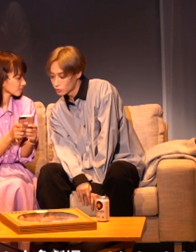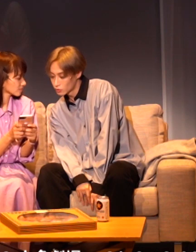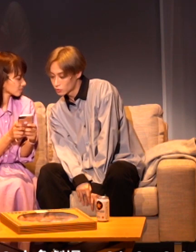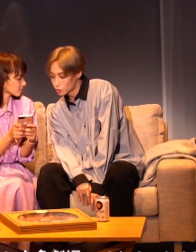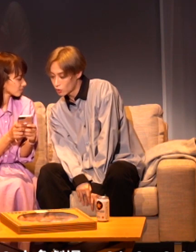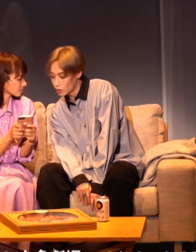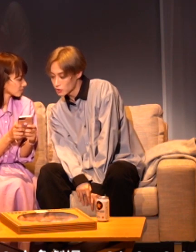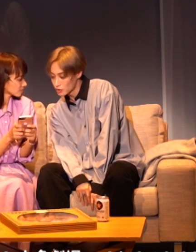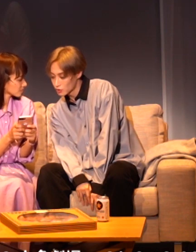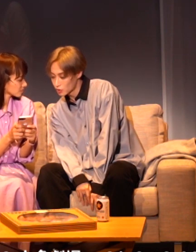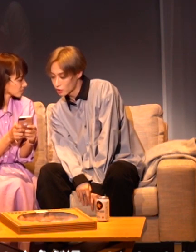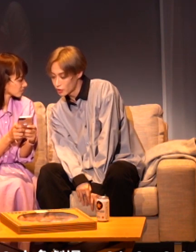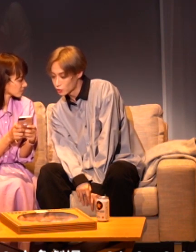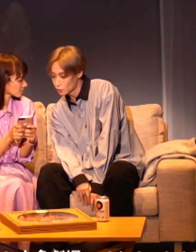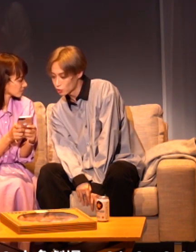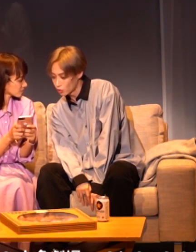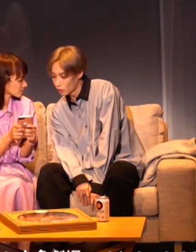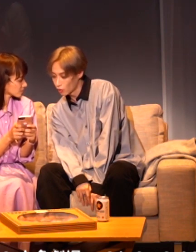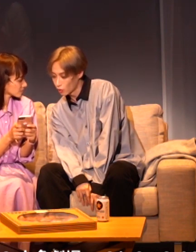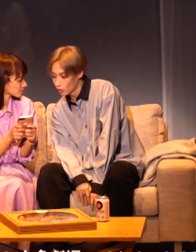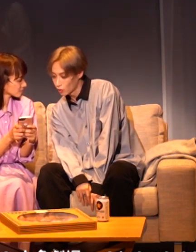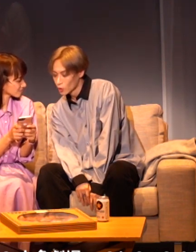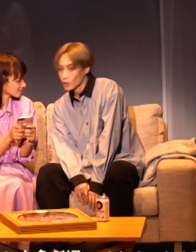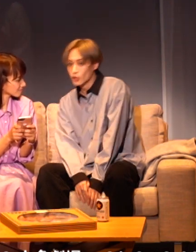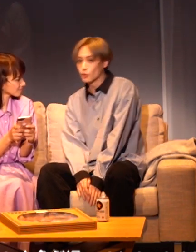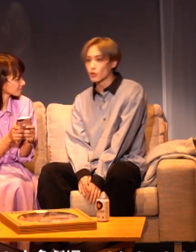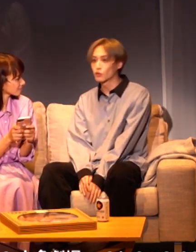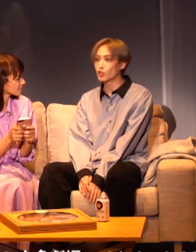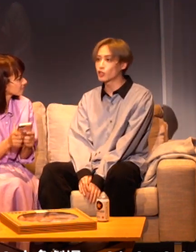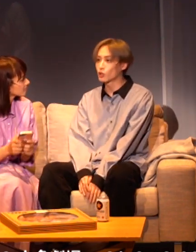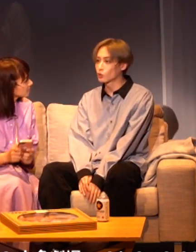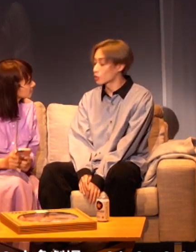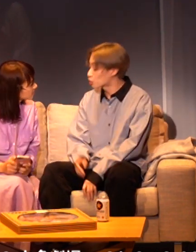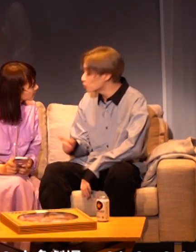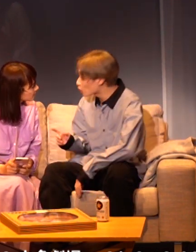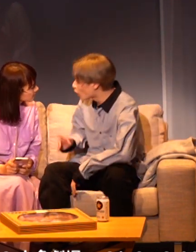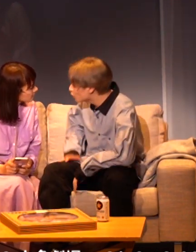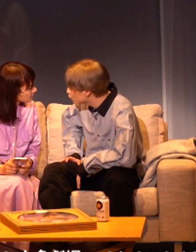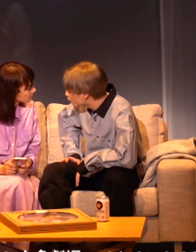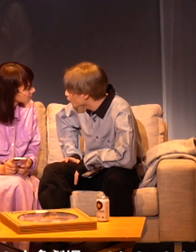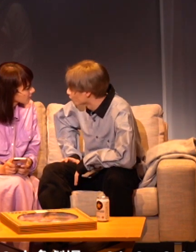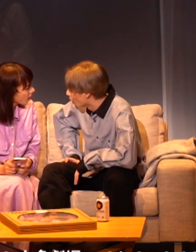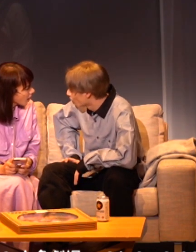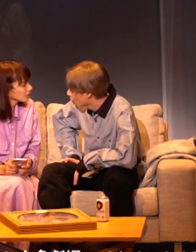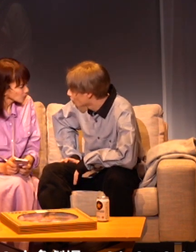ずっと観察して練習して、え、でもさ、できてるかどうか自分じゃ確認できないんだ、